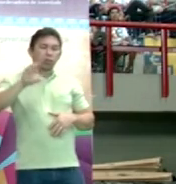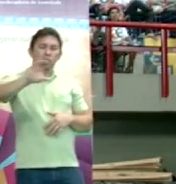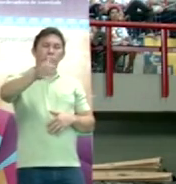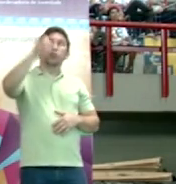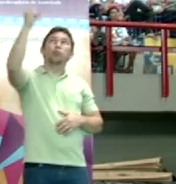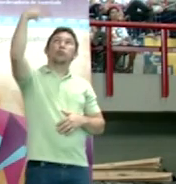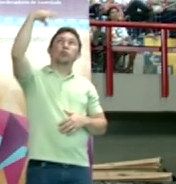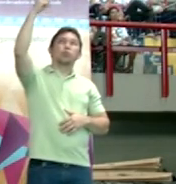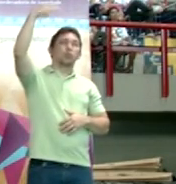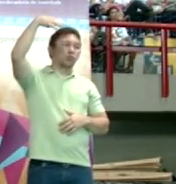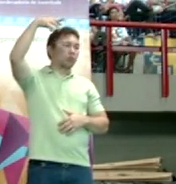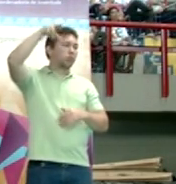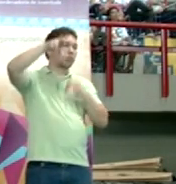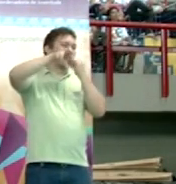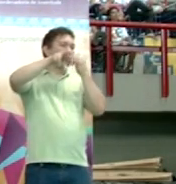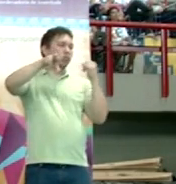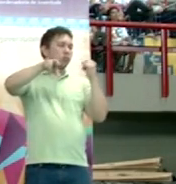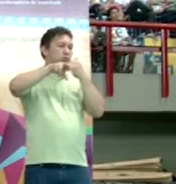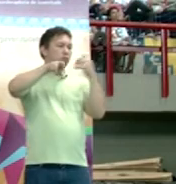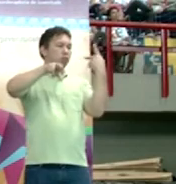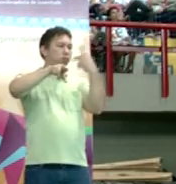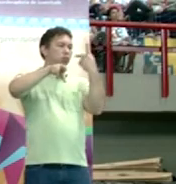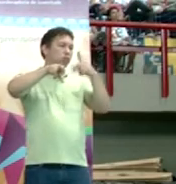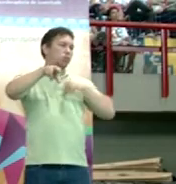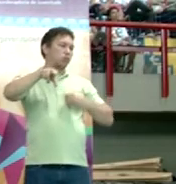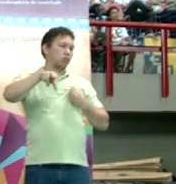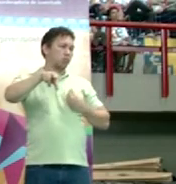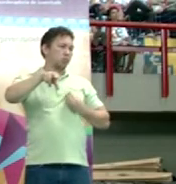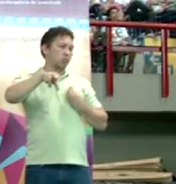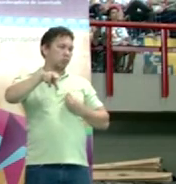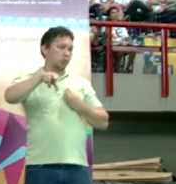nada mais nada menos do que uma resistência.